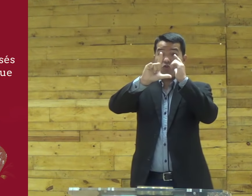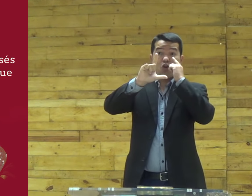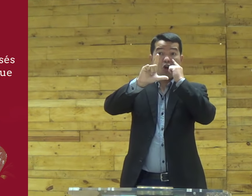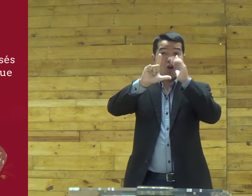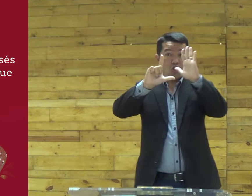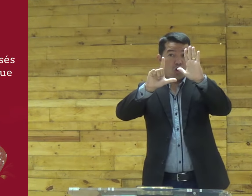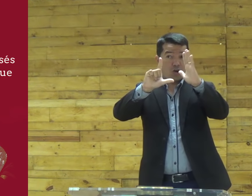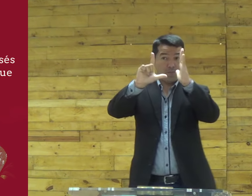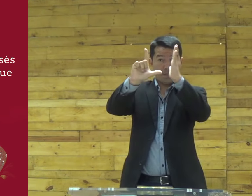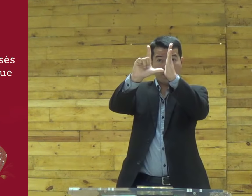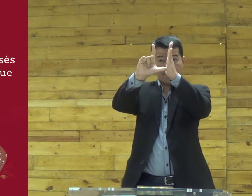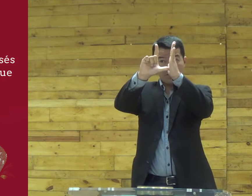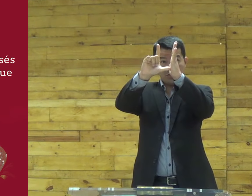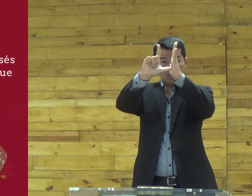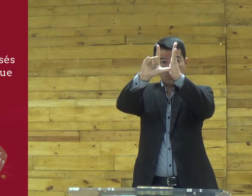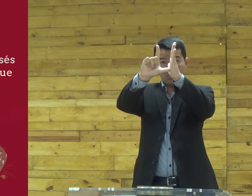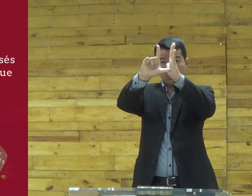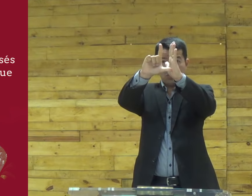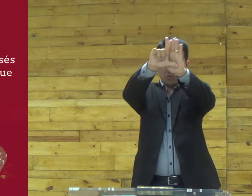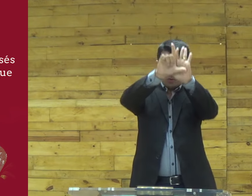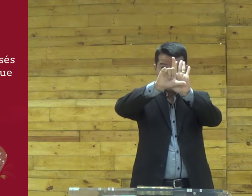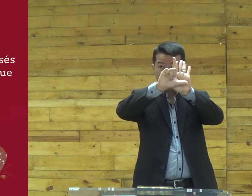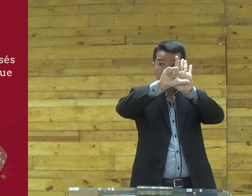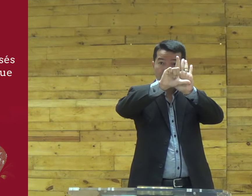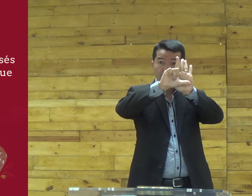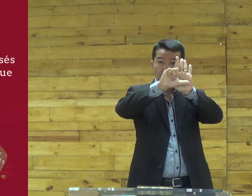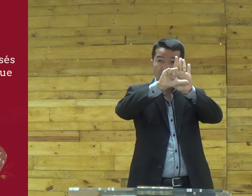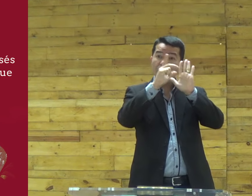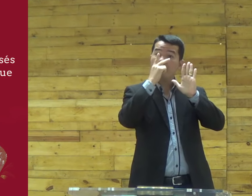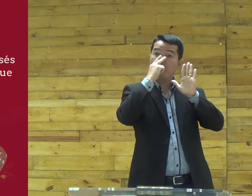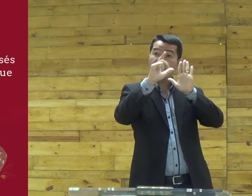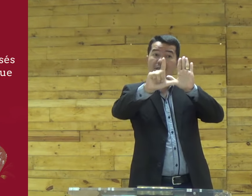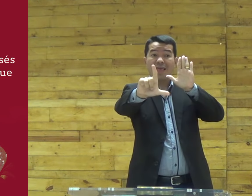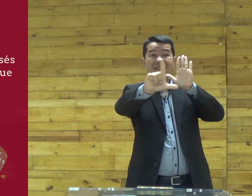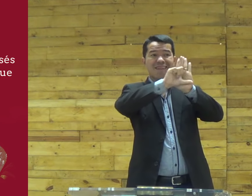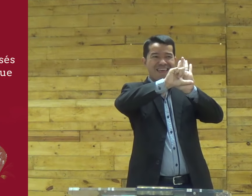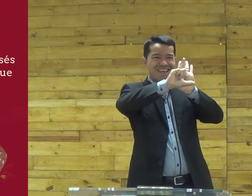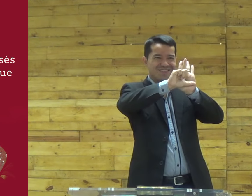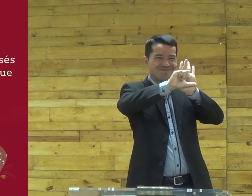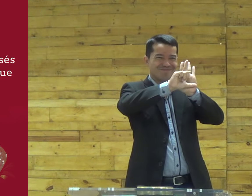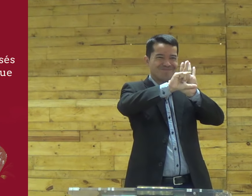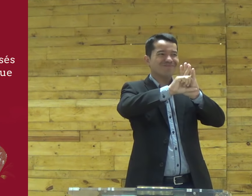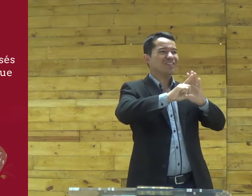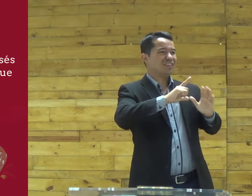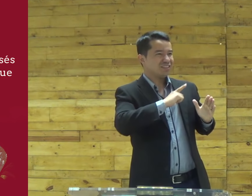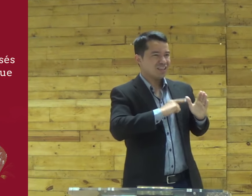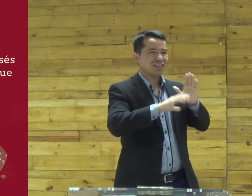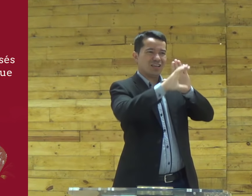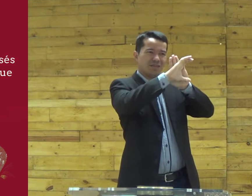Bíblia. Olha só. Levítico. Porque remete a lei? a lei de